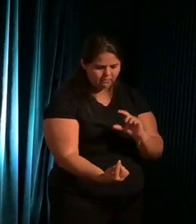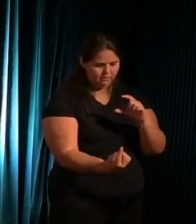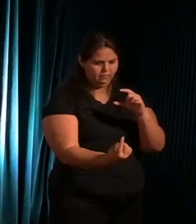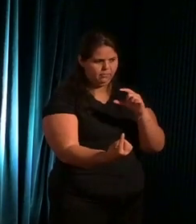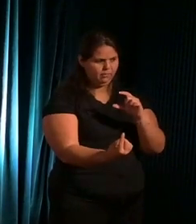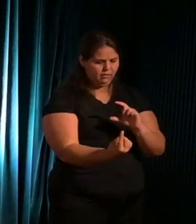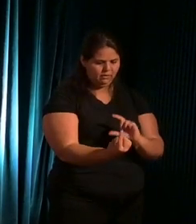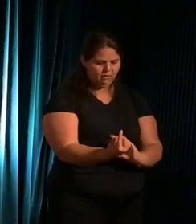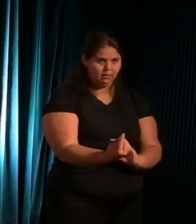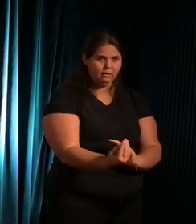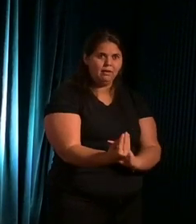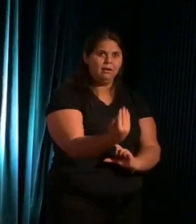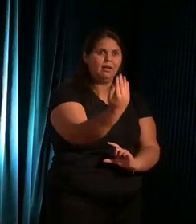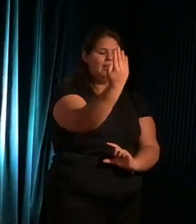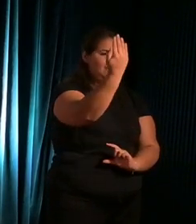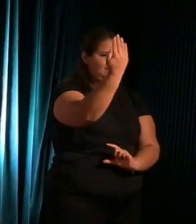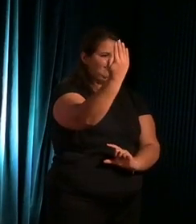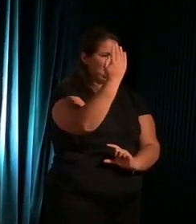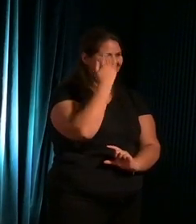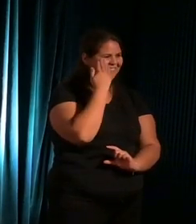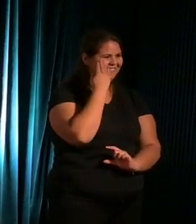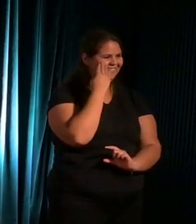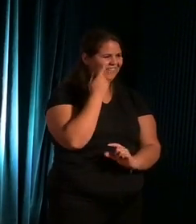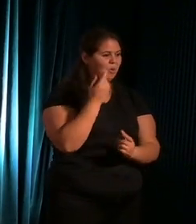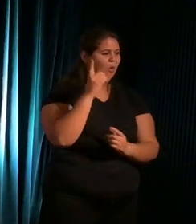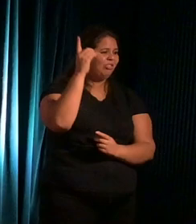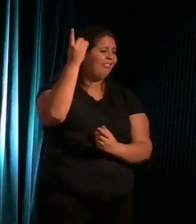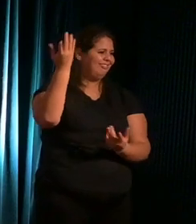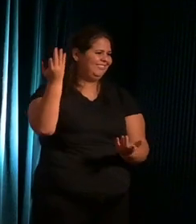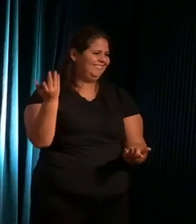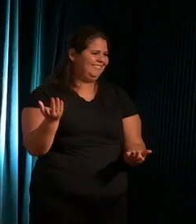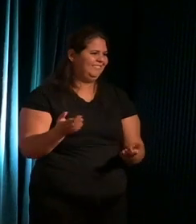Deus. Tá bom.